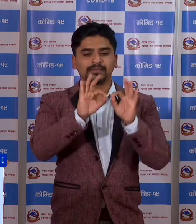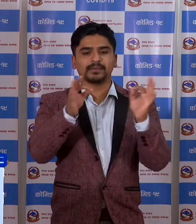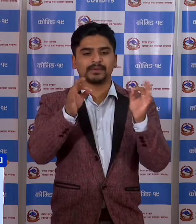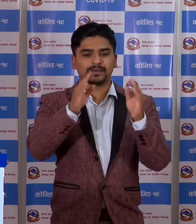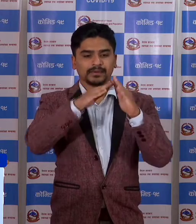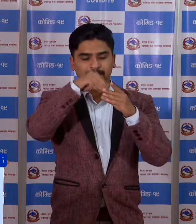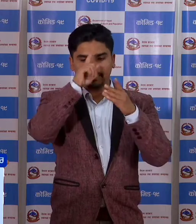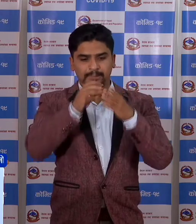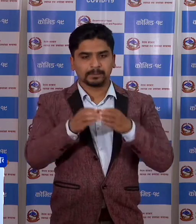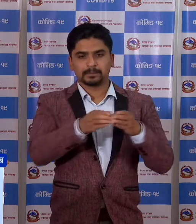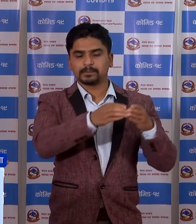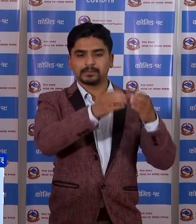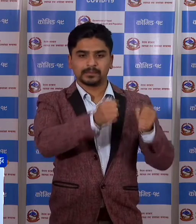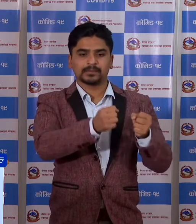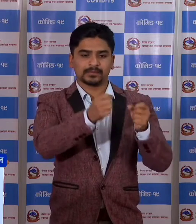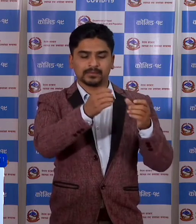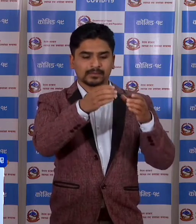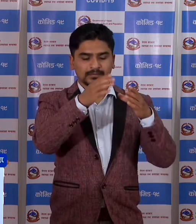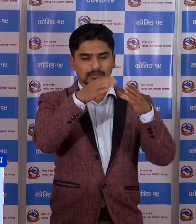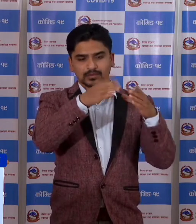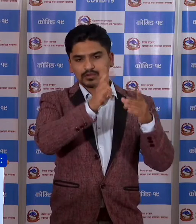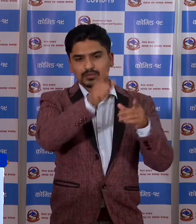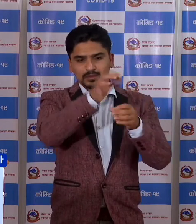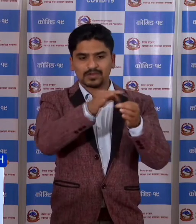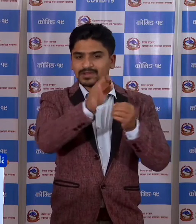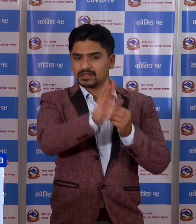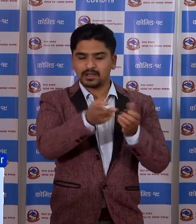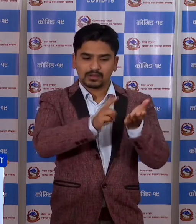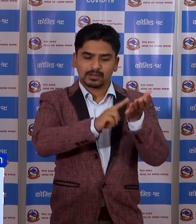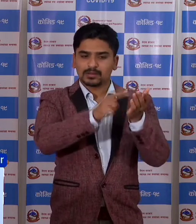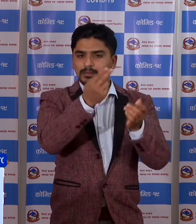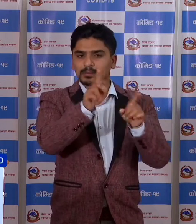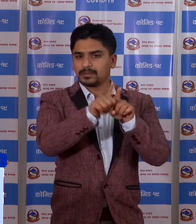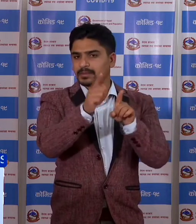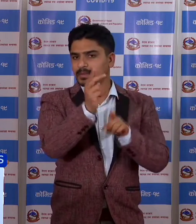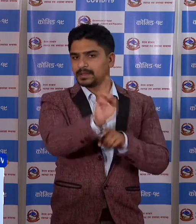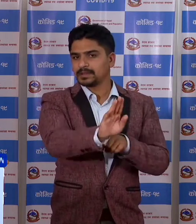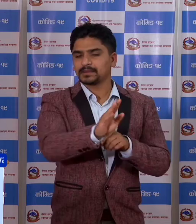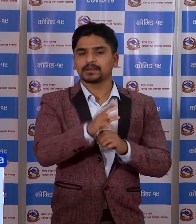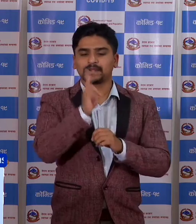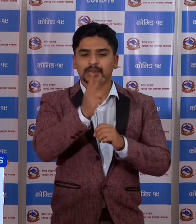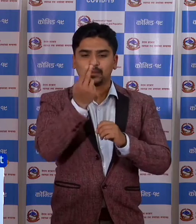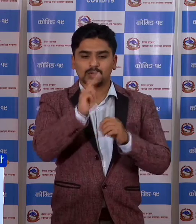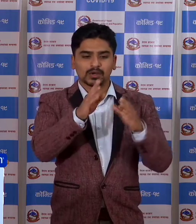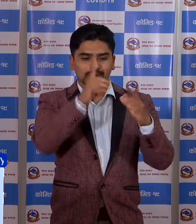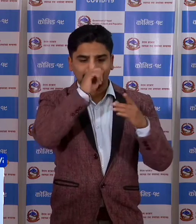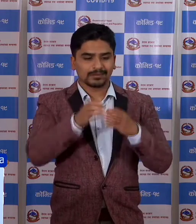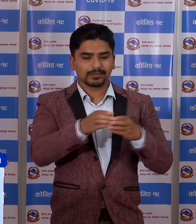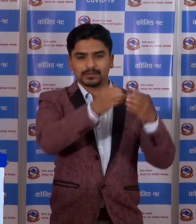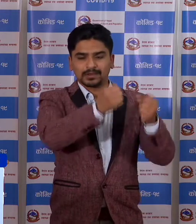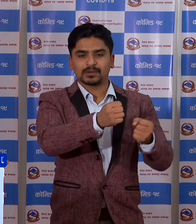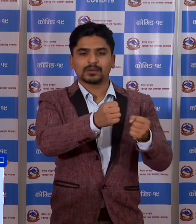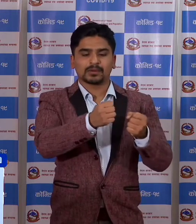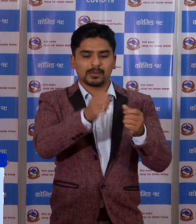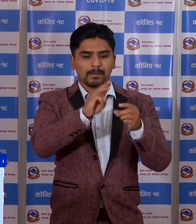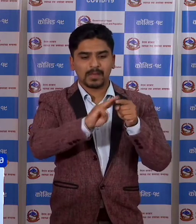विभिन्न क्वारेन्टाइन में को पनि व्यवस्था भइरहेको छ, क्वारेन्टाइनहरू थप पनि भइरहेका छन्। भएका क्वारेन्टाइनहरूको मापदण्ड